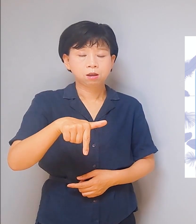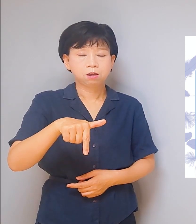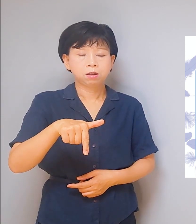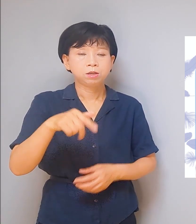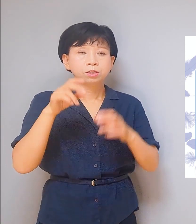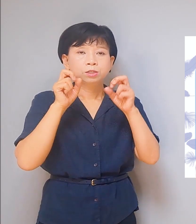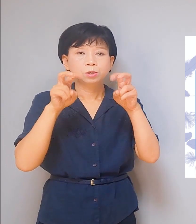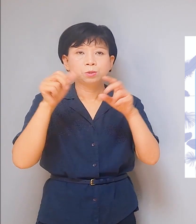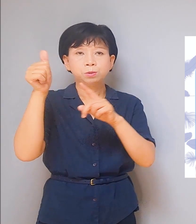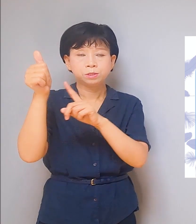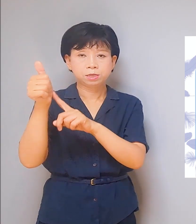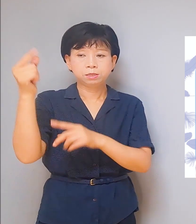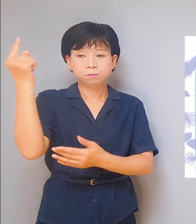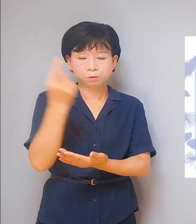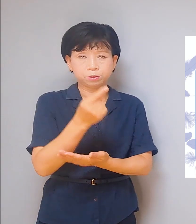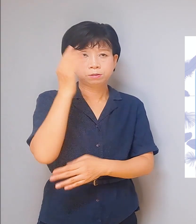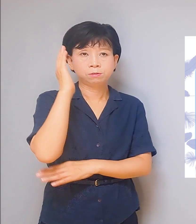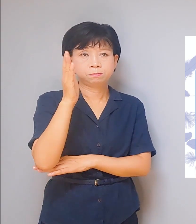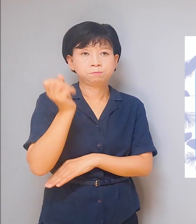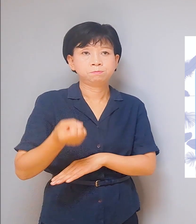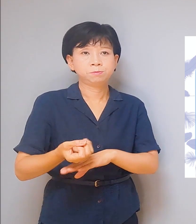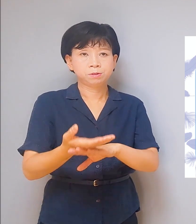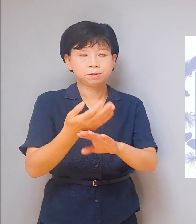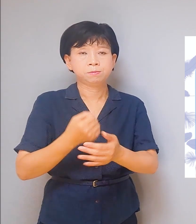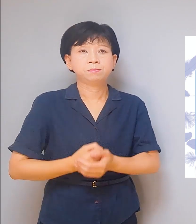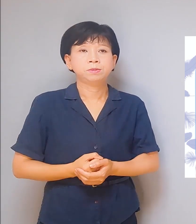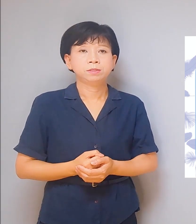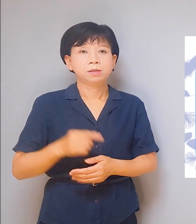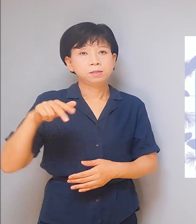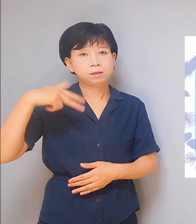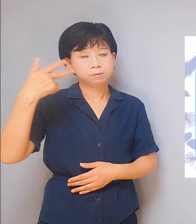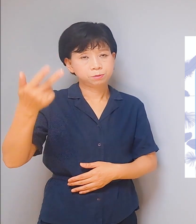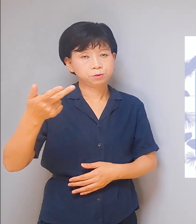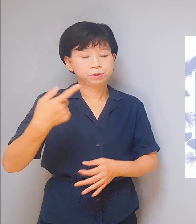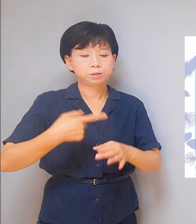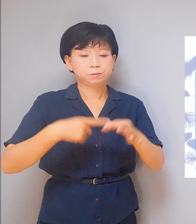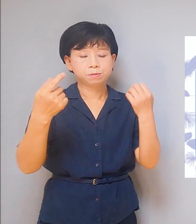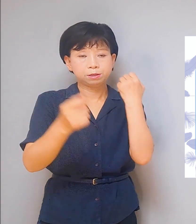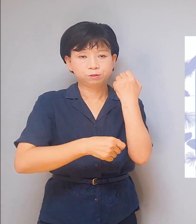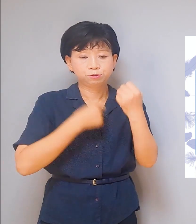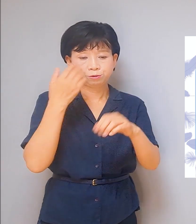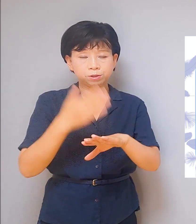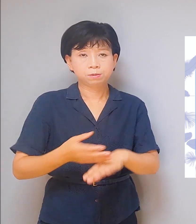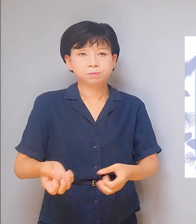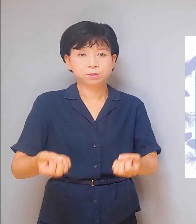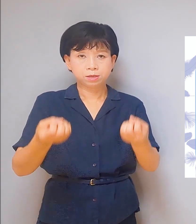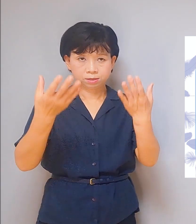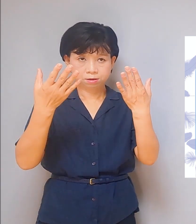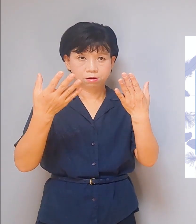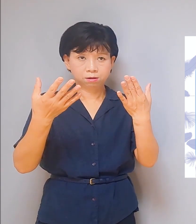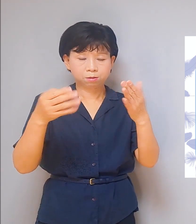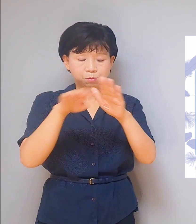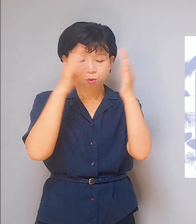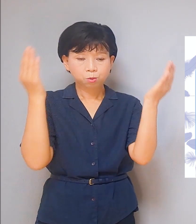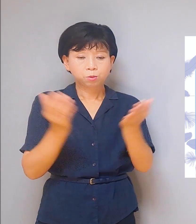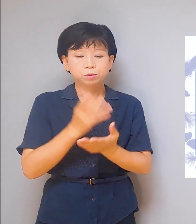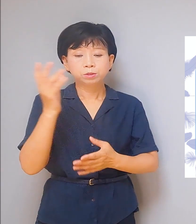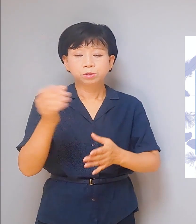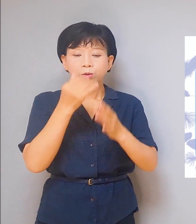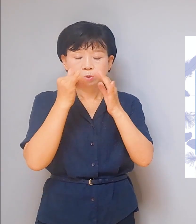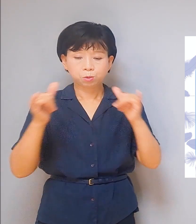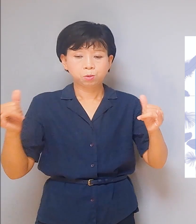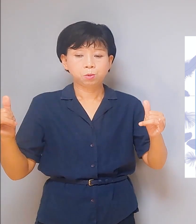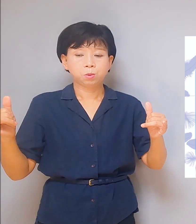감사 주일로 온 성도가 함께 예배드리는 날입니다. 6월 28일 수요일부터 30일 금요일까지